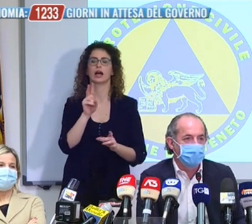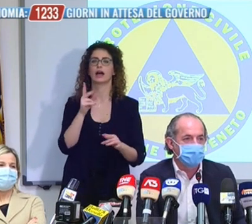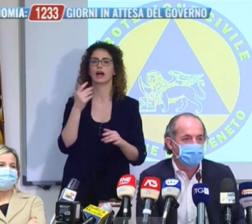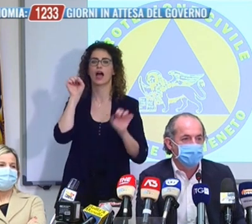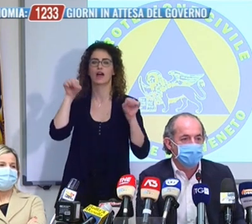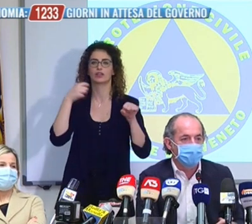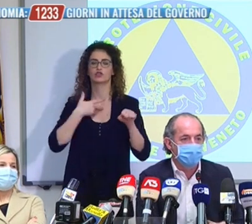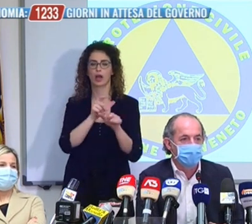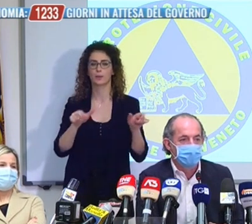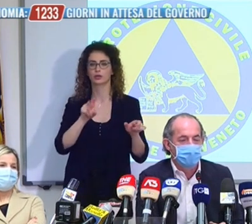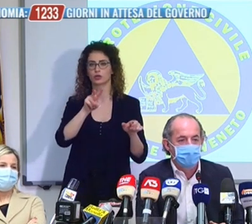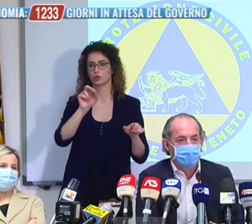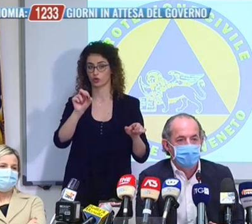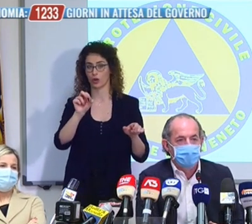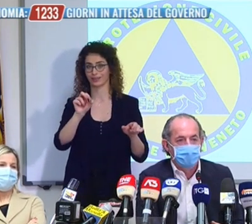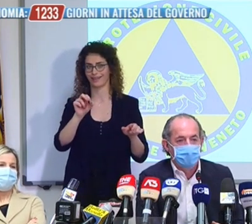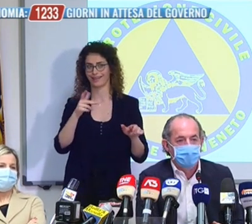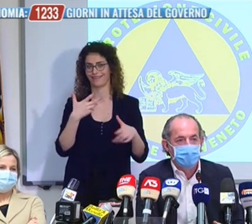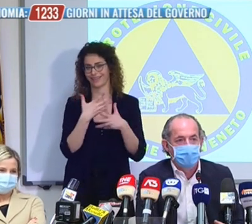fare l'ordinanza e chiudere tutto.